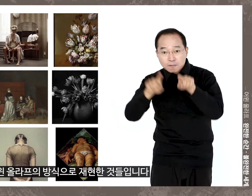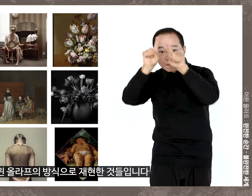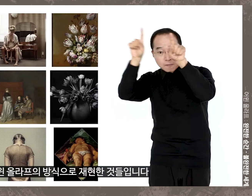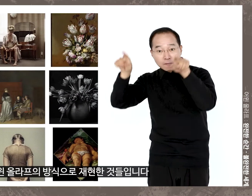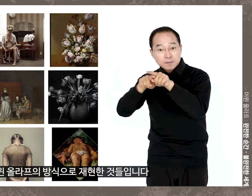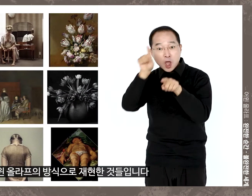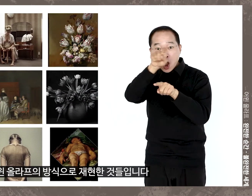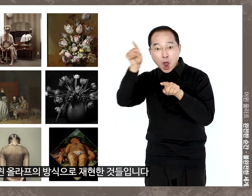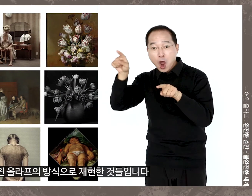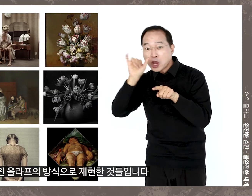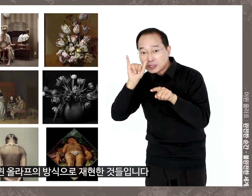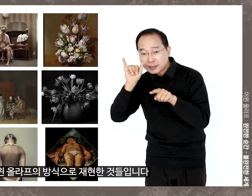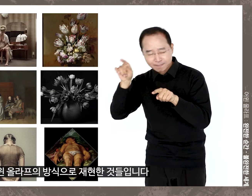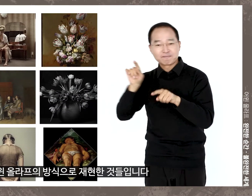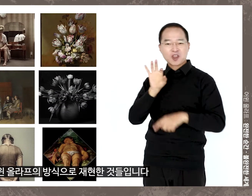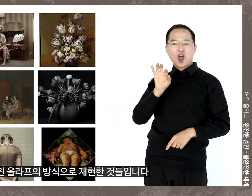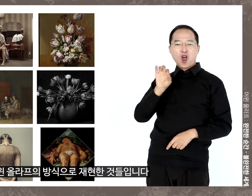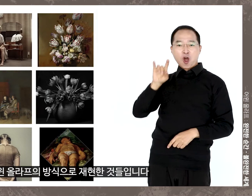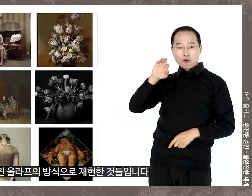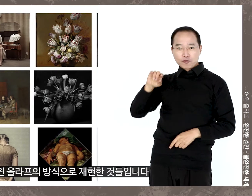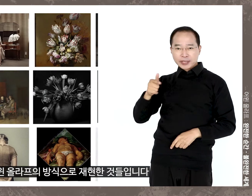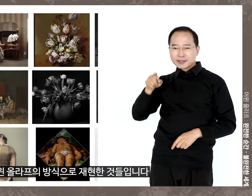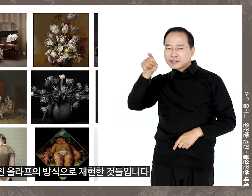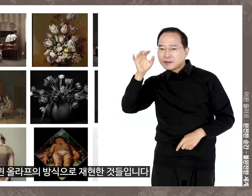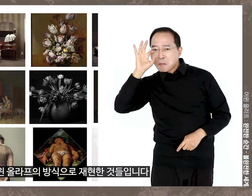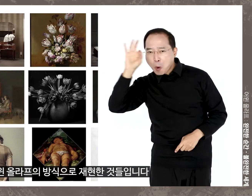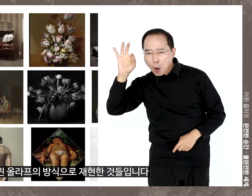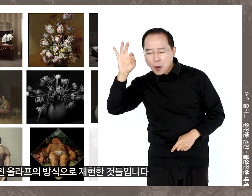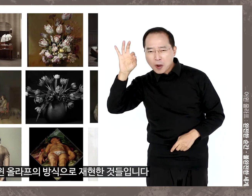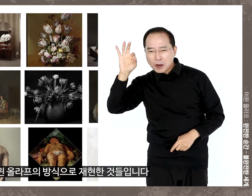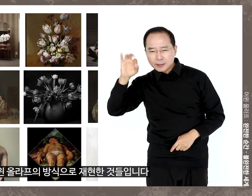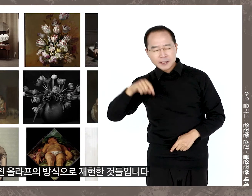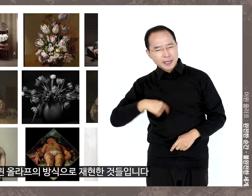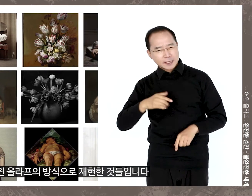어윈 올라프의 방식으로 재현한 것들입니다.